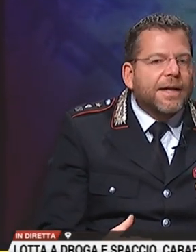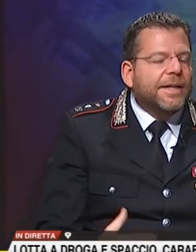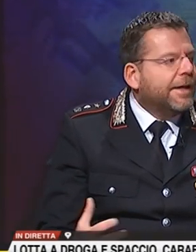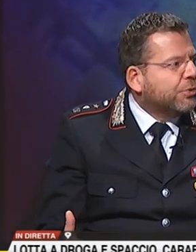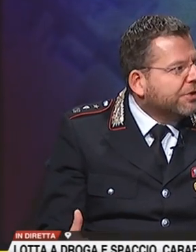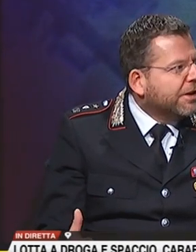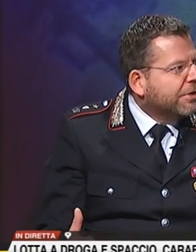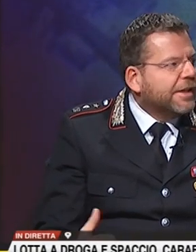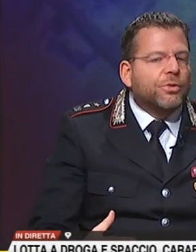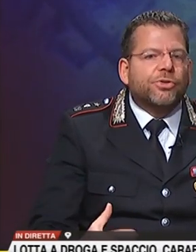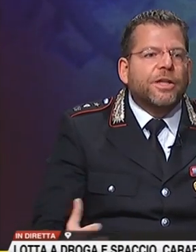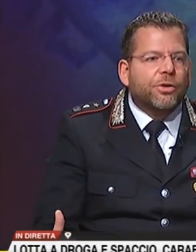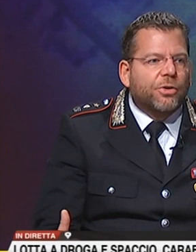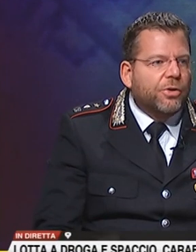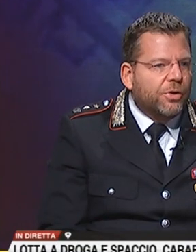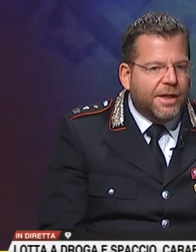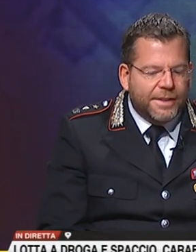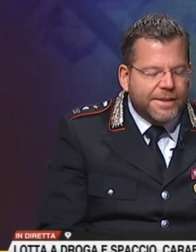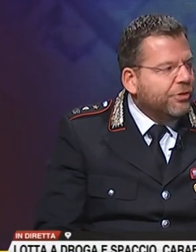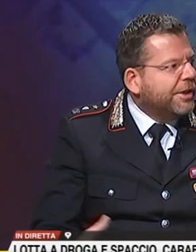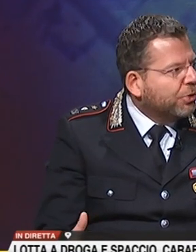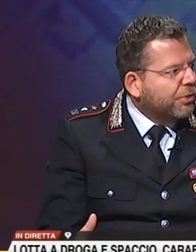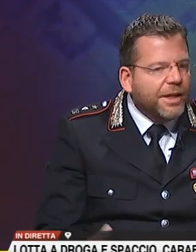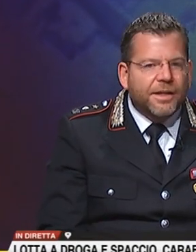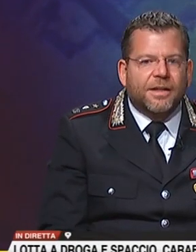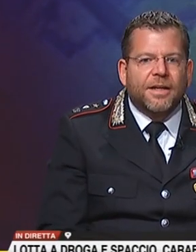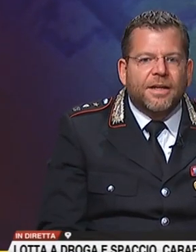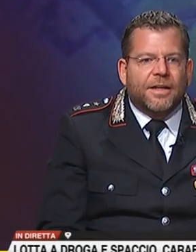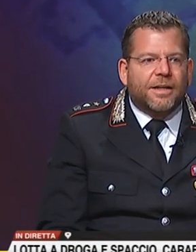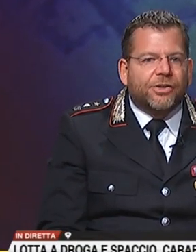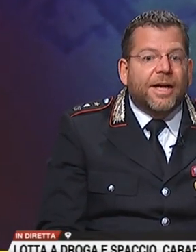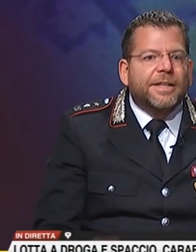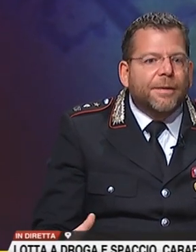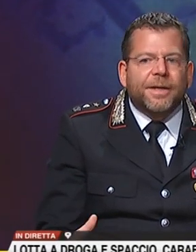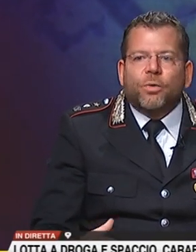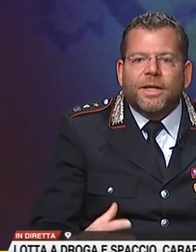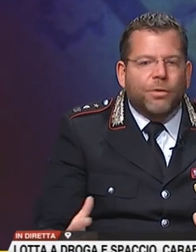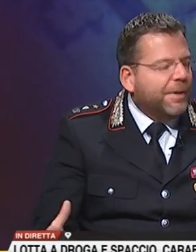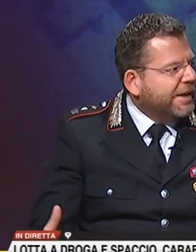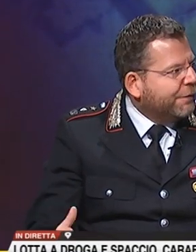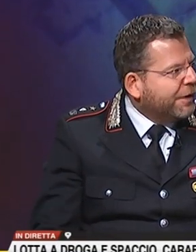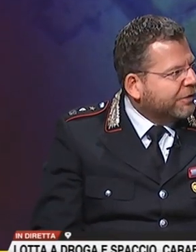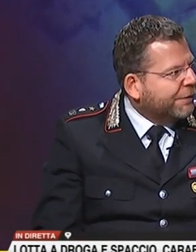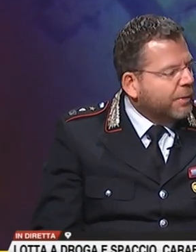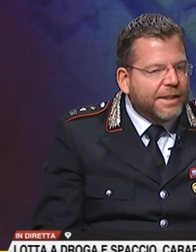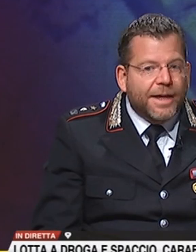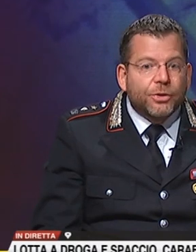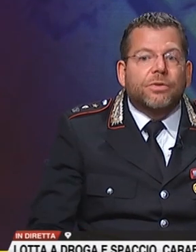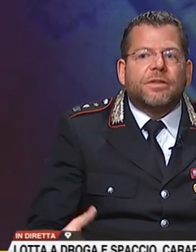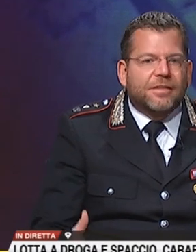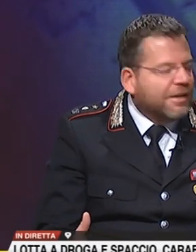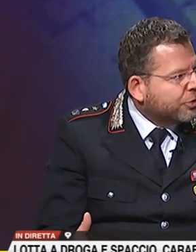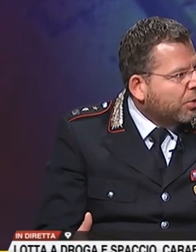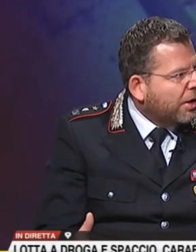ma chiedere consiglio ad altri genitori, cercare di capire quali compagnie il figlio sta